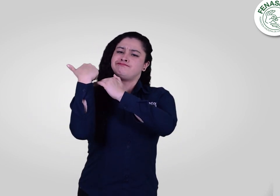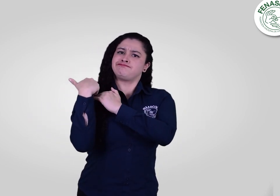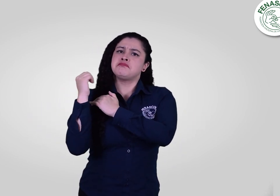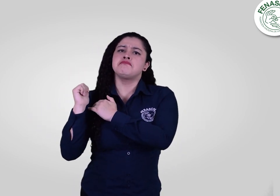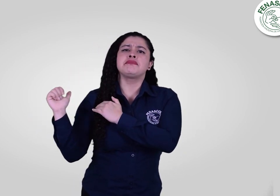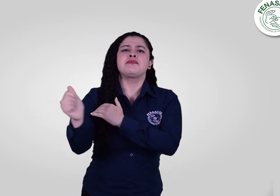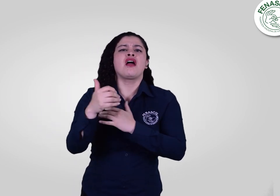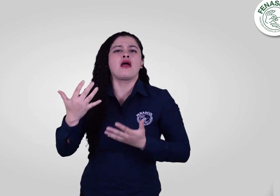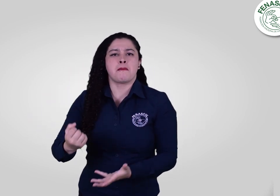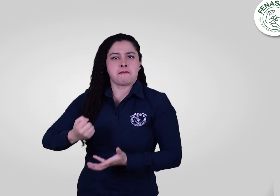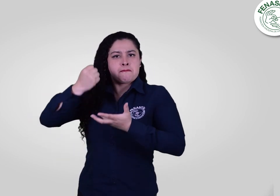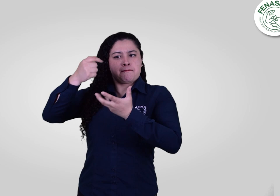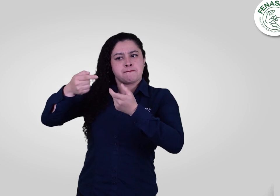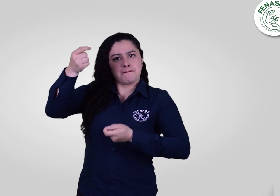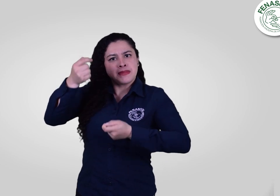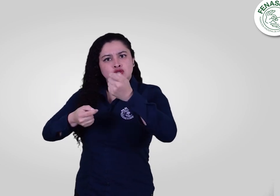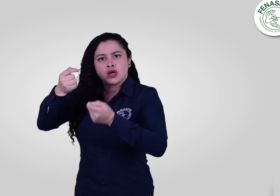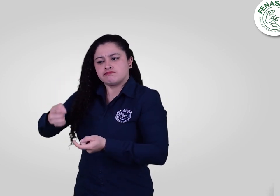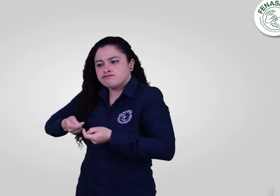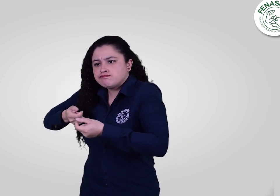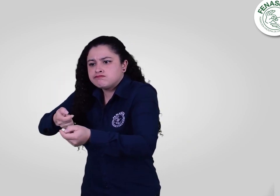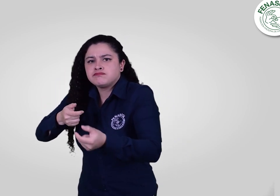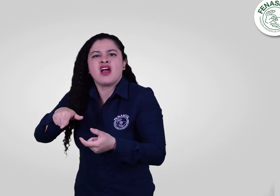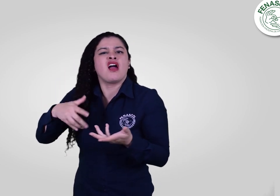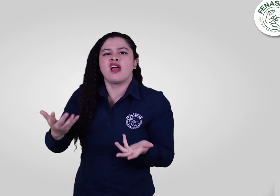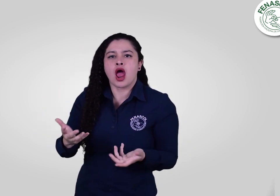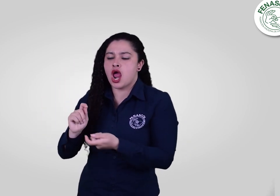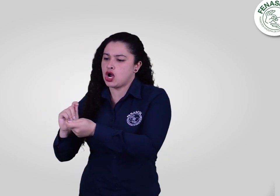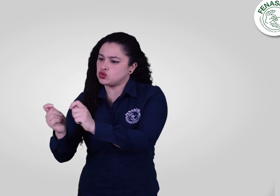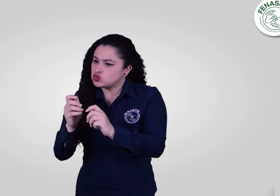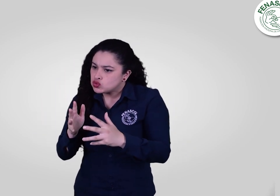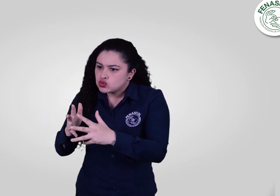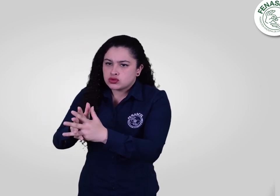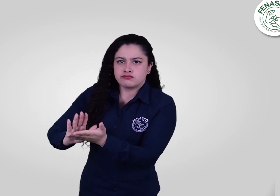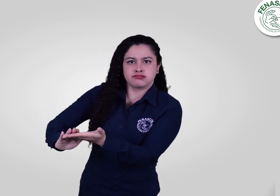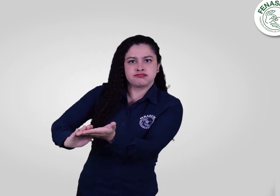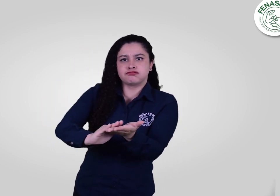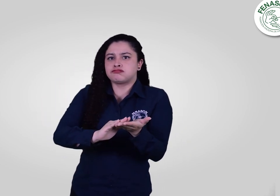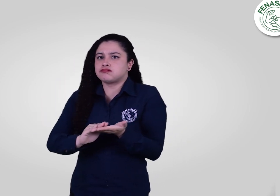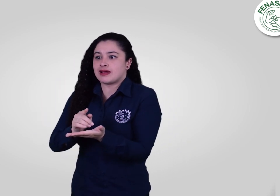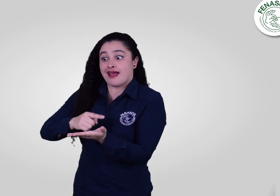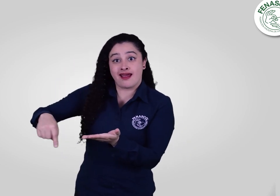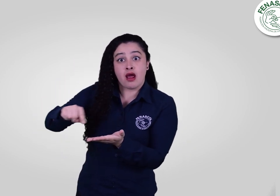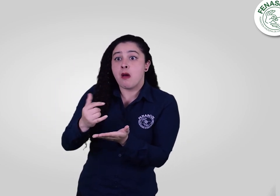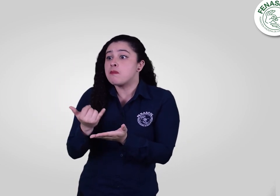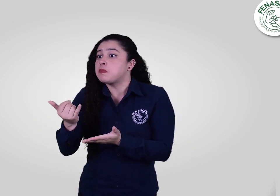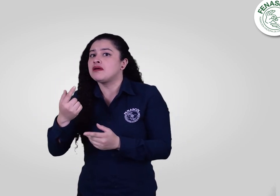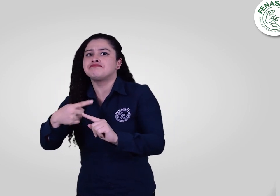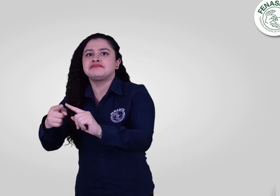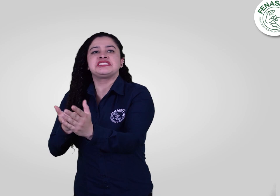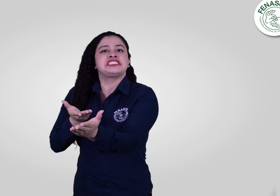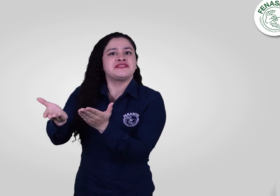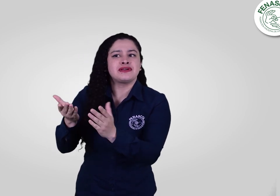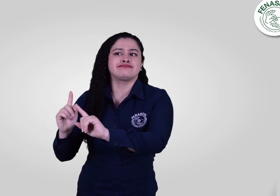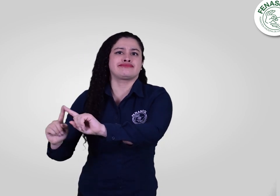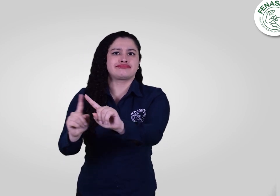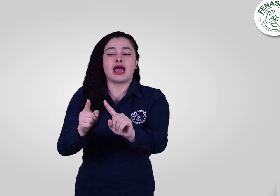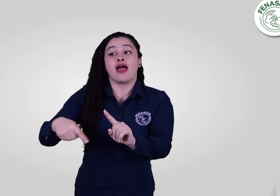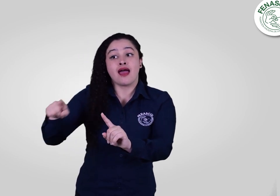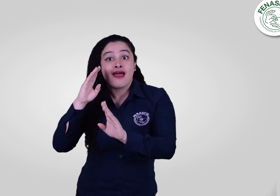responsable de financiar y realizar sus propios ajustes razonables con base en las características y